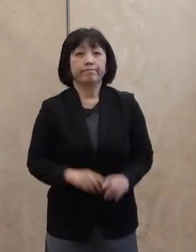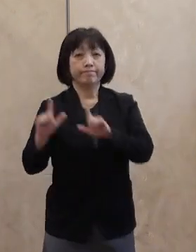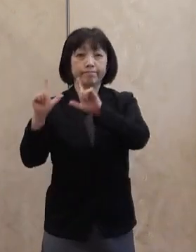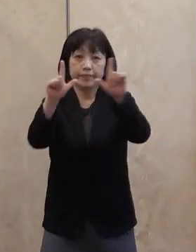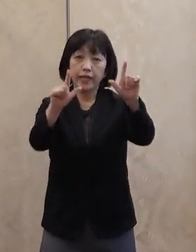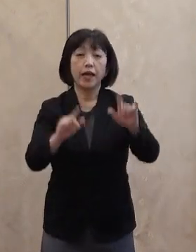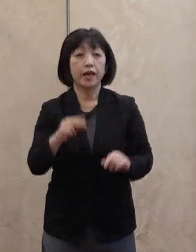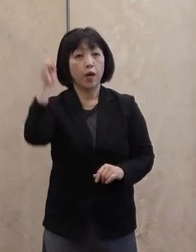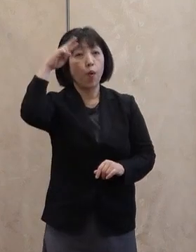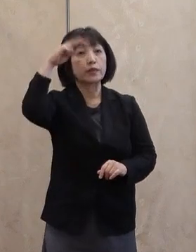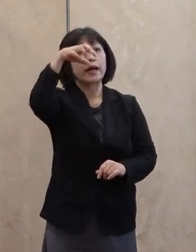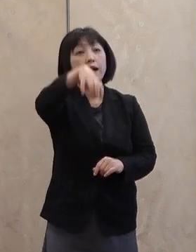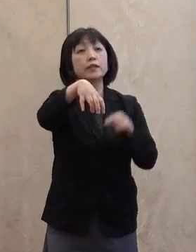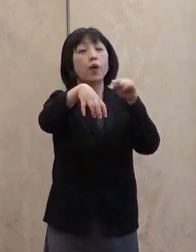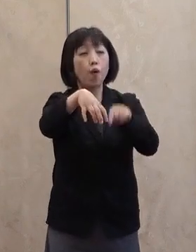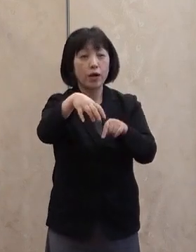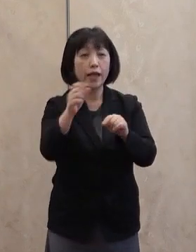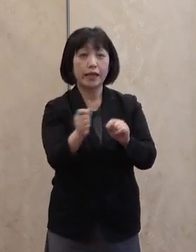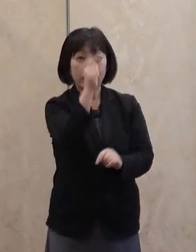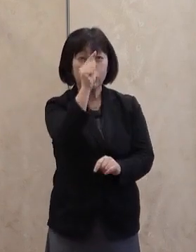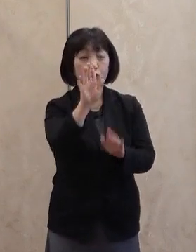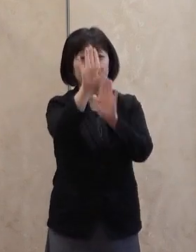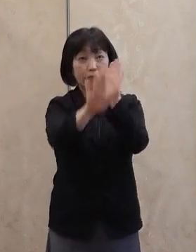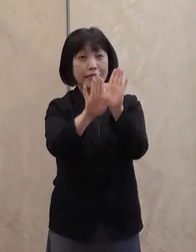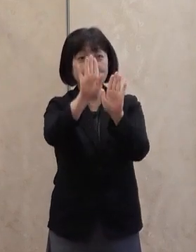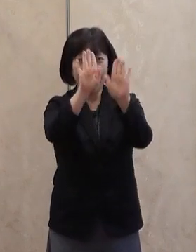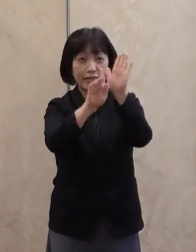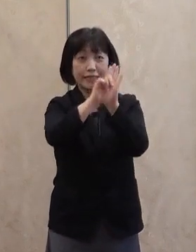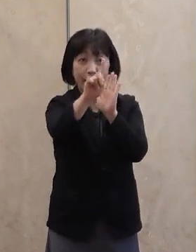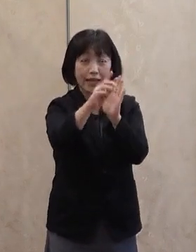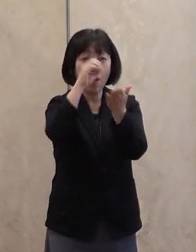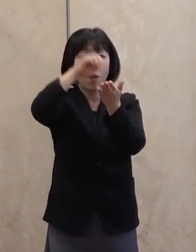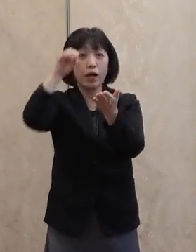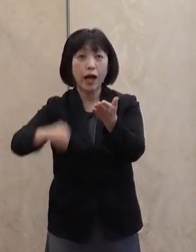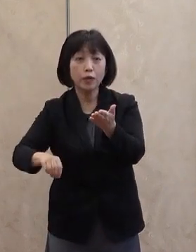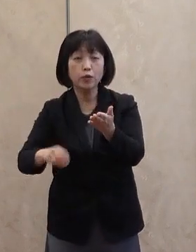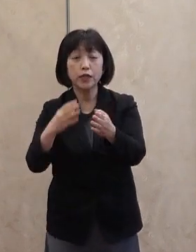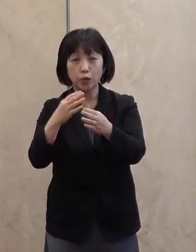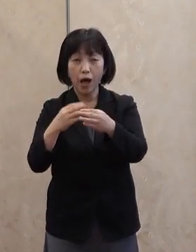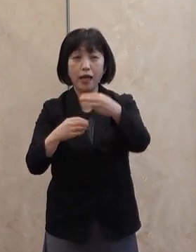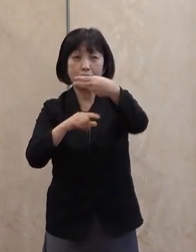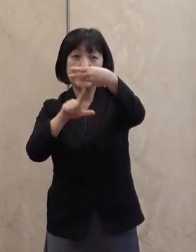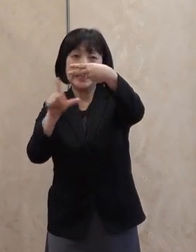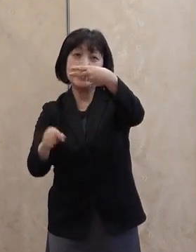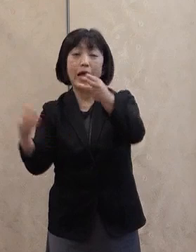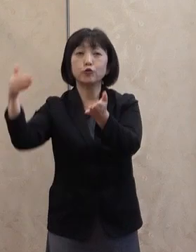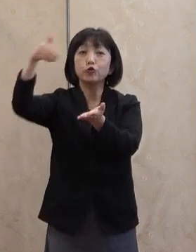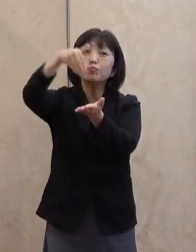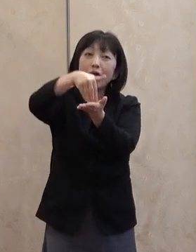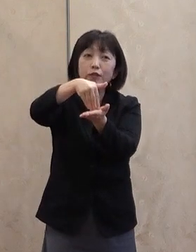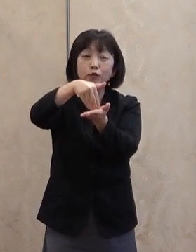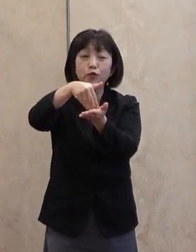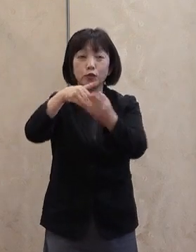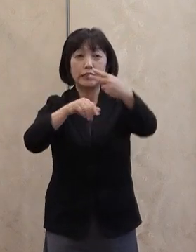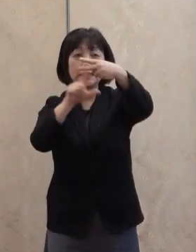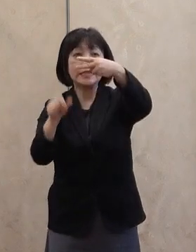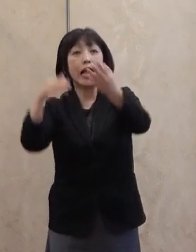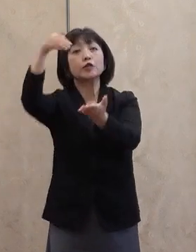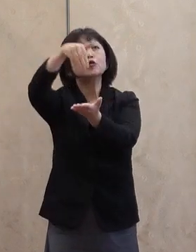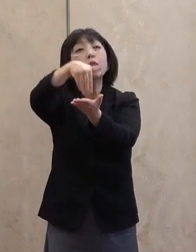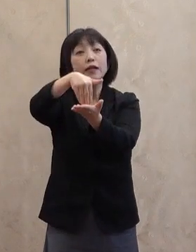大阪においてですね、緊急事態宣言を解除したのは2月の末です。で、2月の末の時